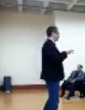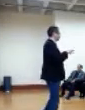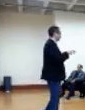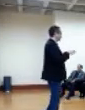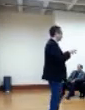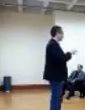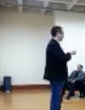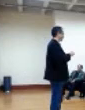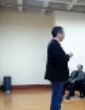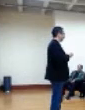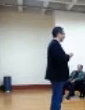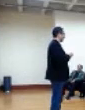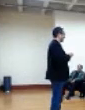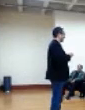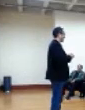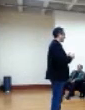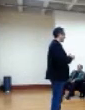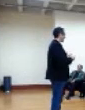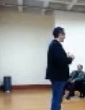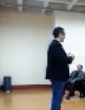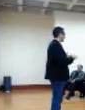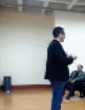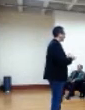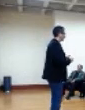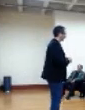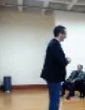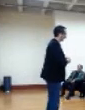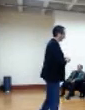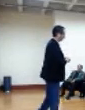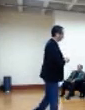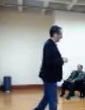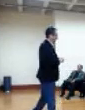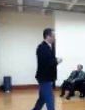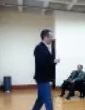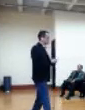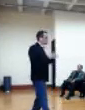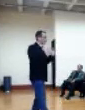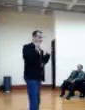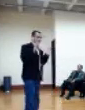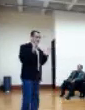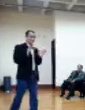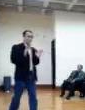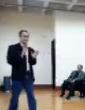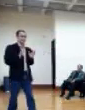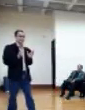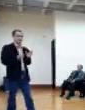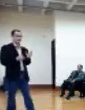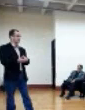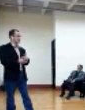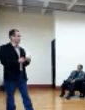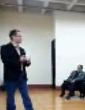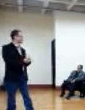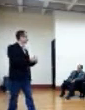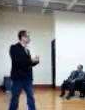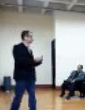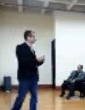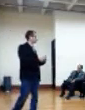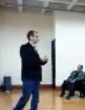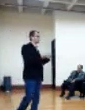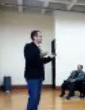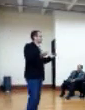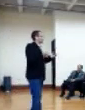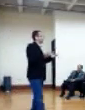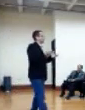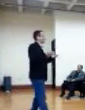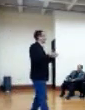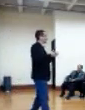son señas que no forzosamente son técnicas, pero que se están usando mucho en la relación diaria de enseñanza-aprendizaje aquí en la escuela. Recuerdo